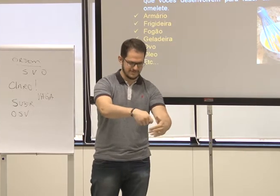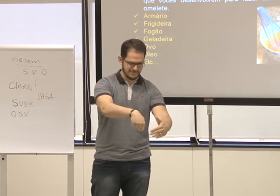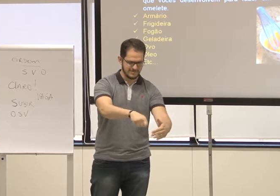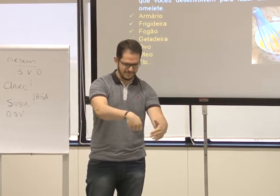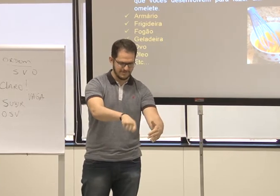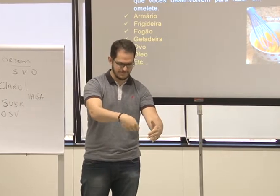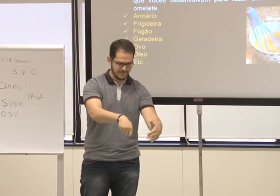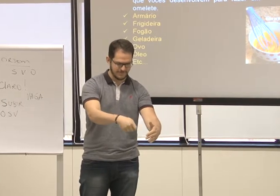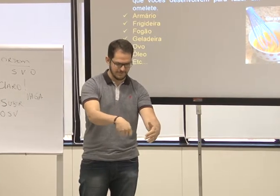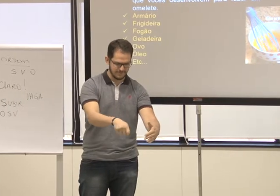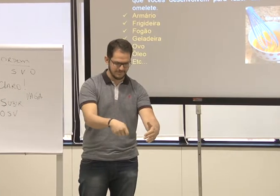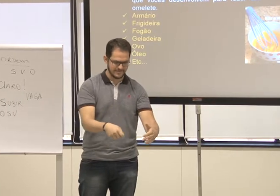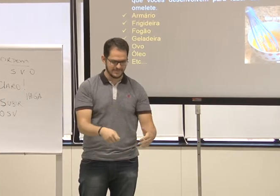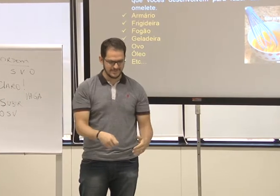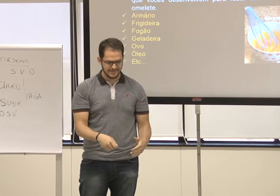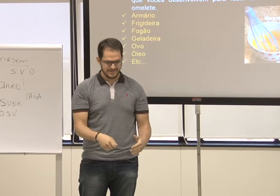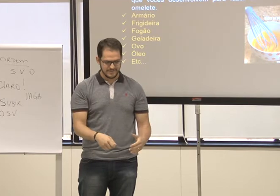Eu mexo não.